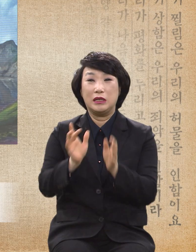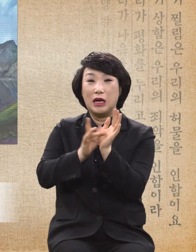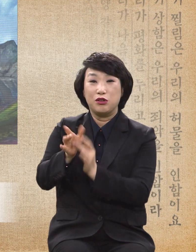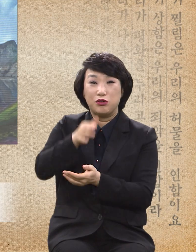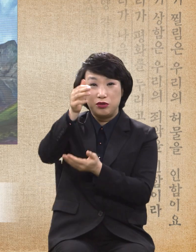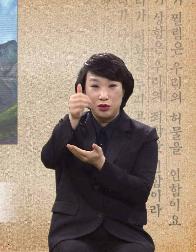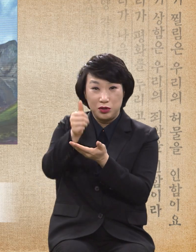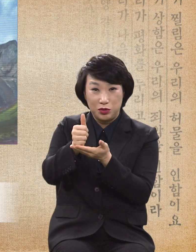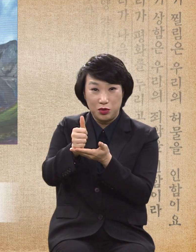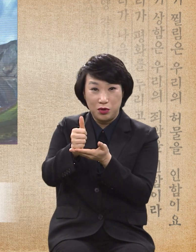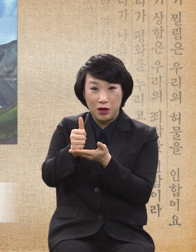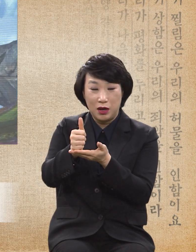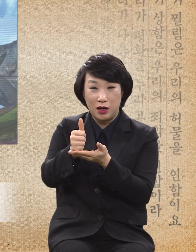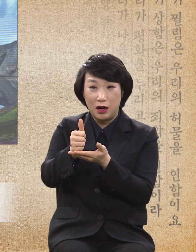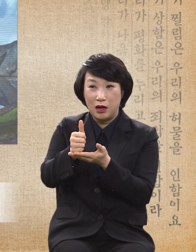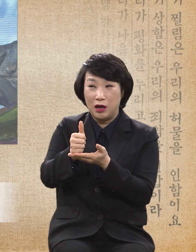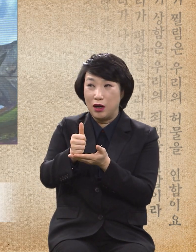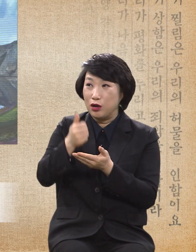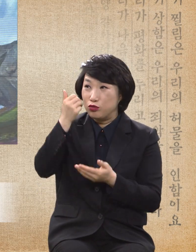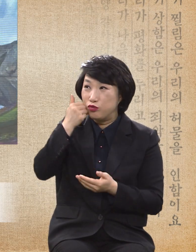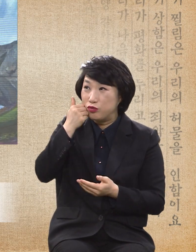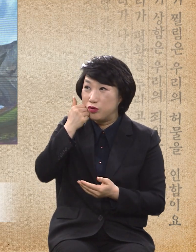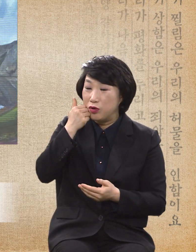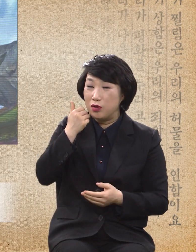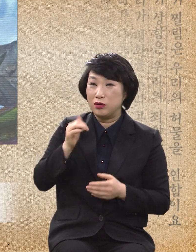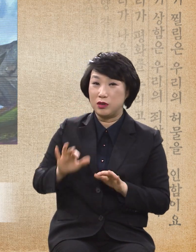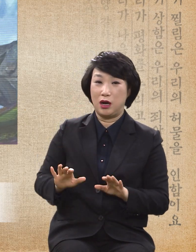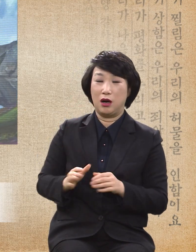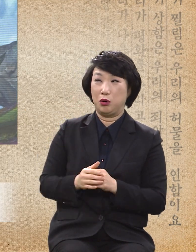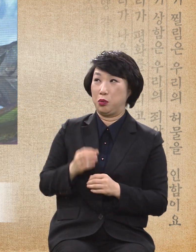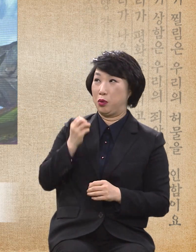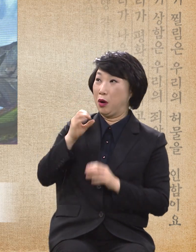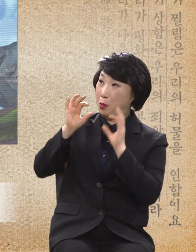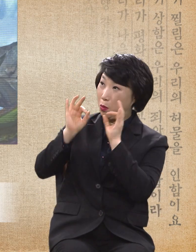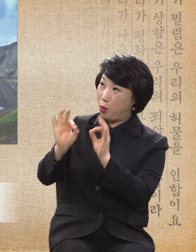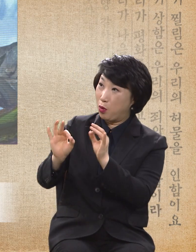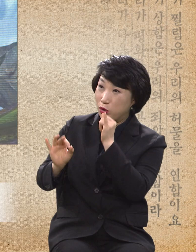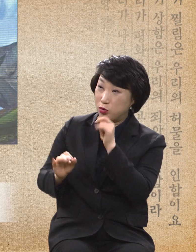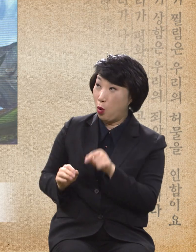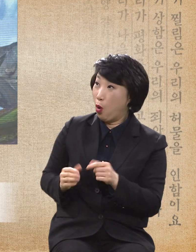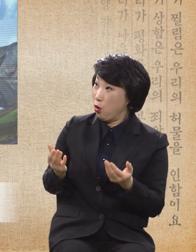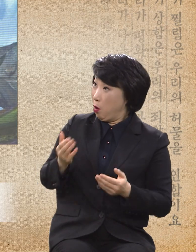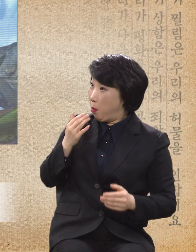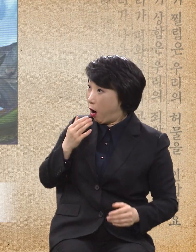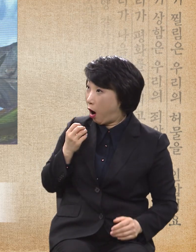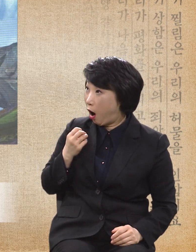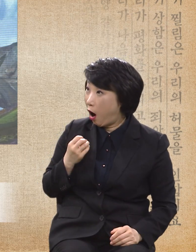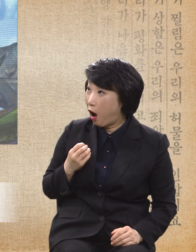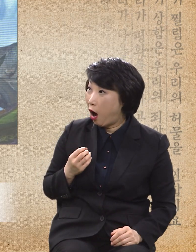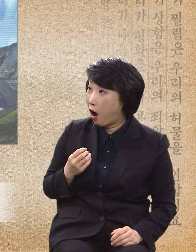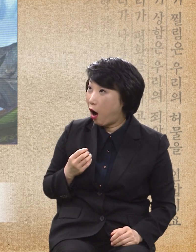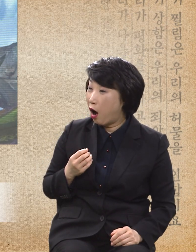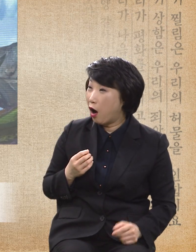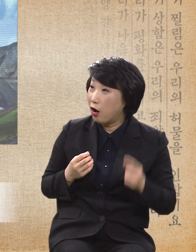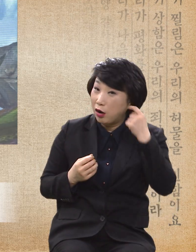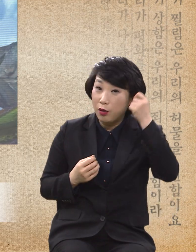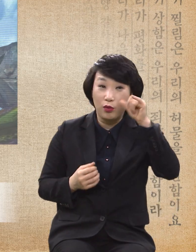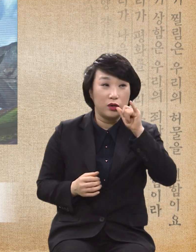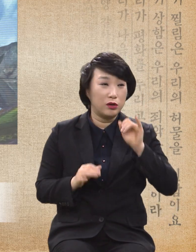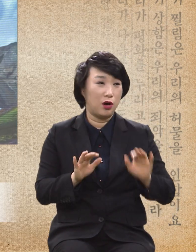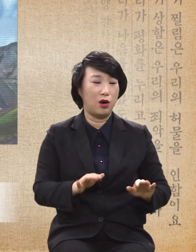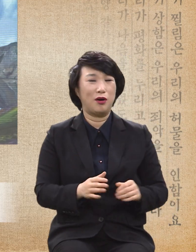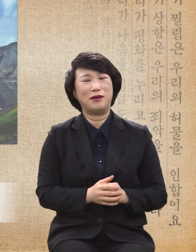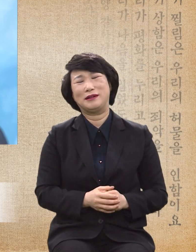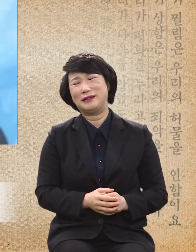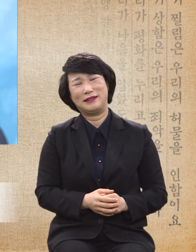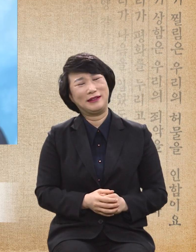예수 그리스도를 상당히 이상하게 보고 저런 일도 할 수 있었나 쉽게 생각하지